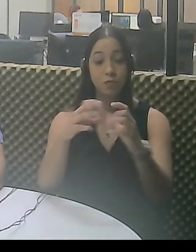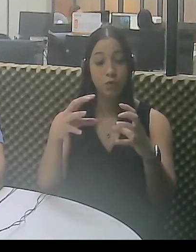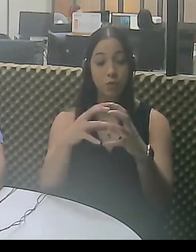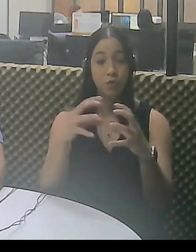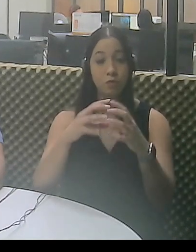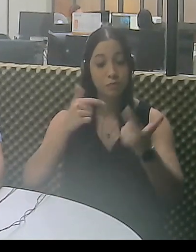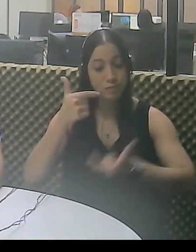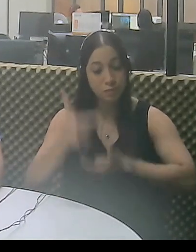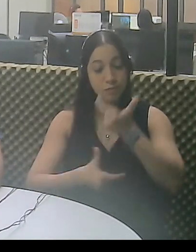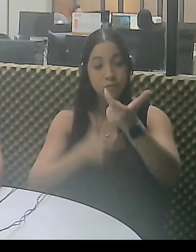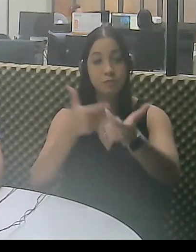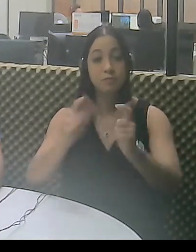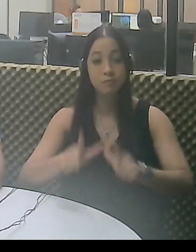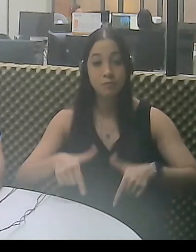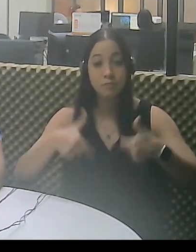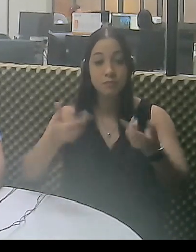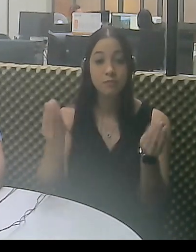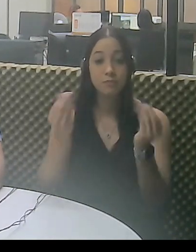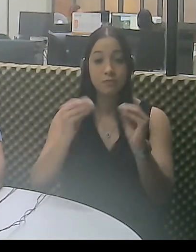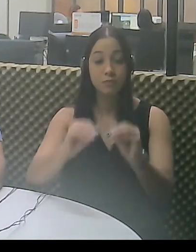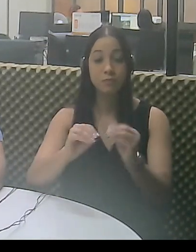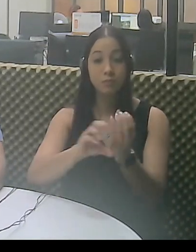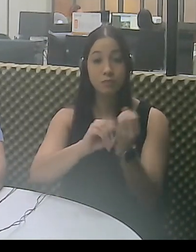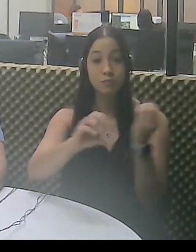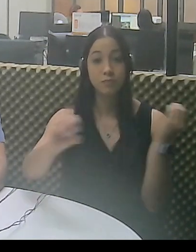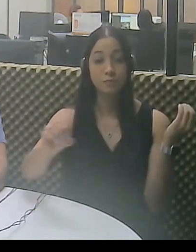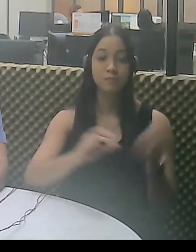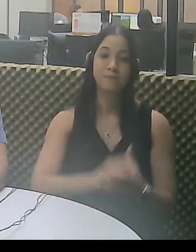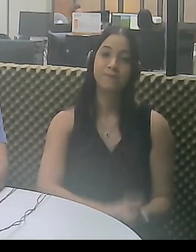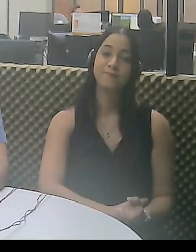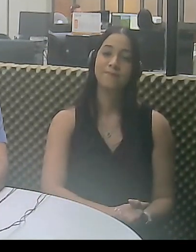estarão executando a instalação da tubulação.